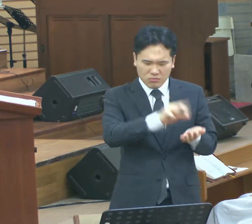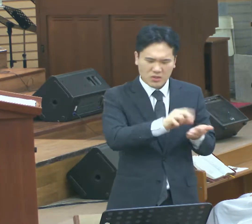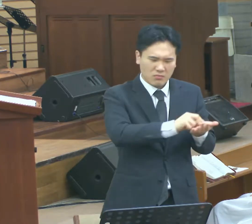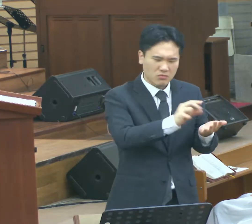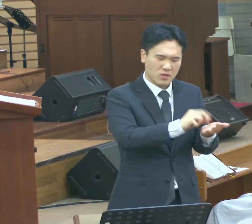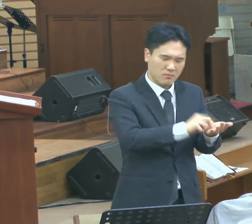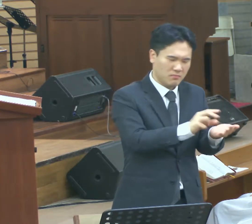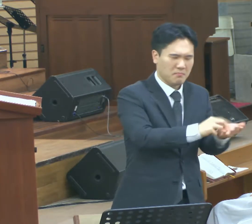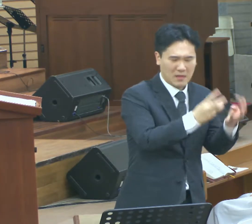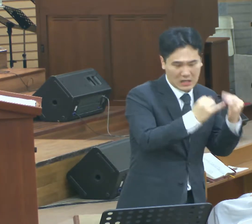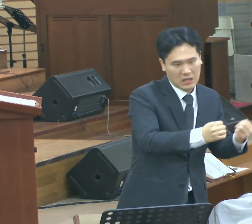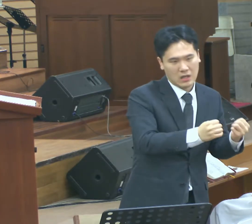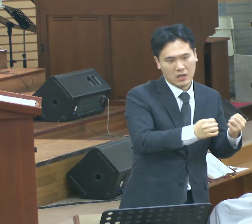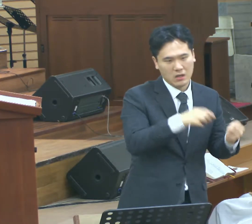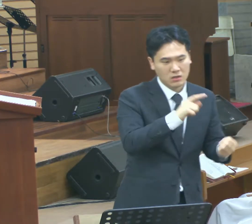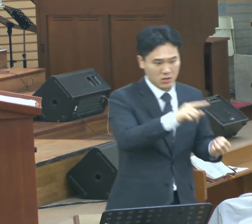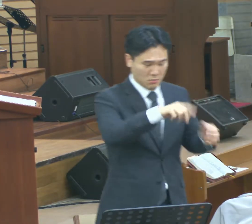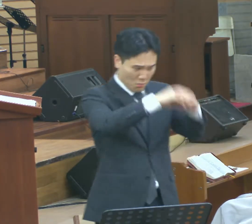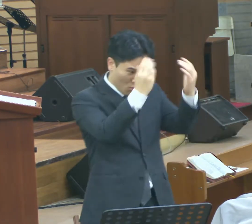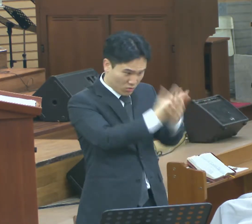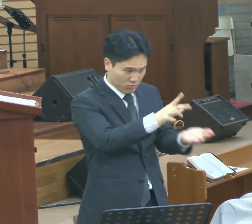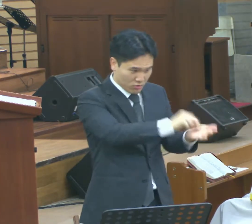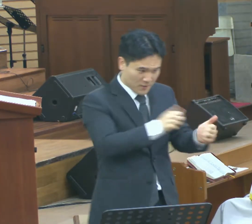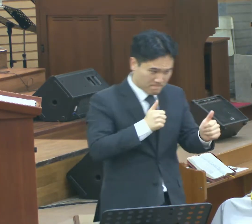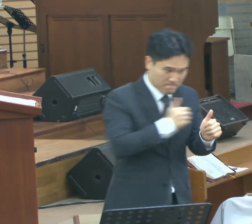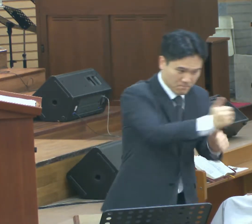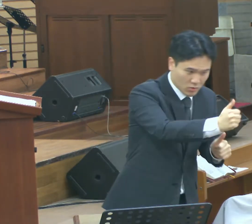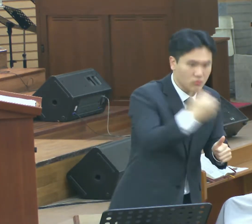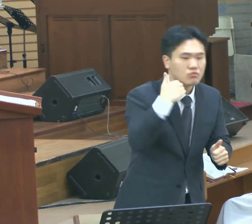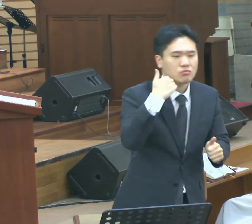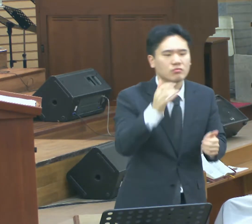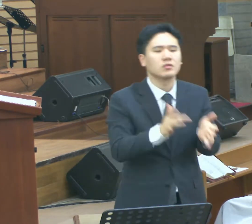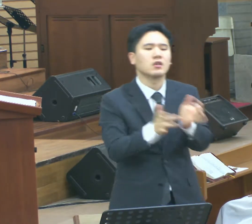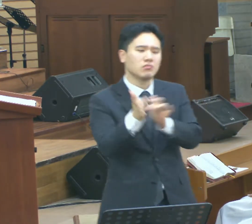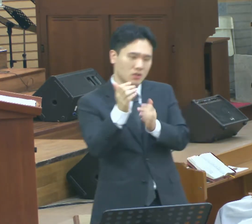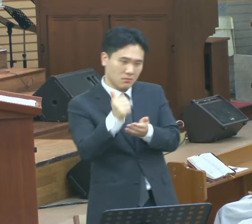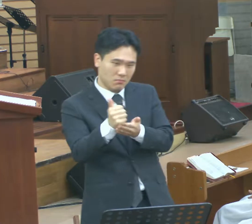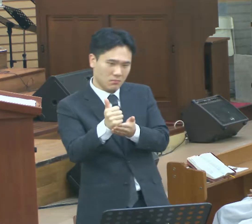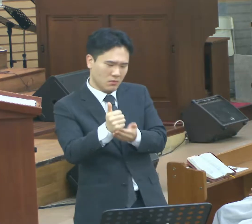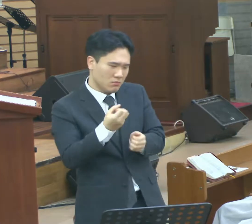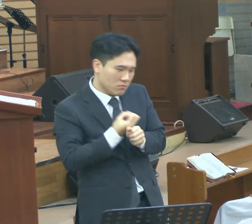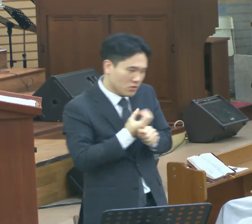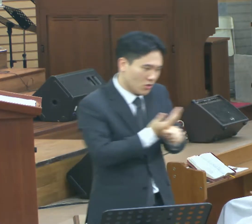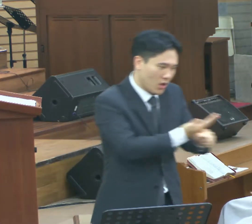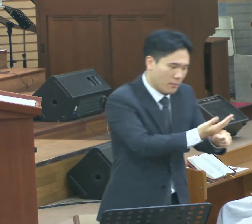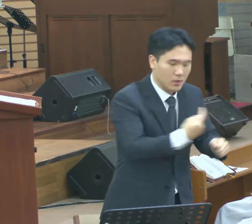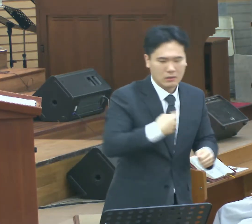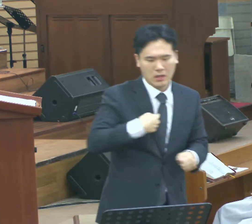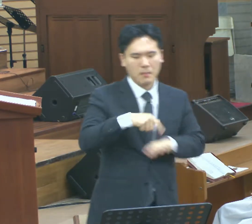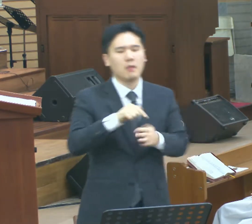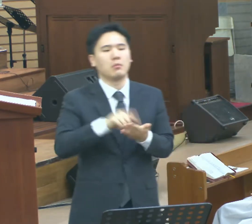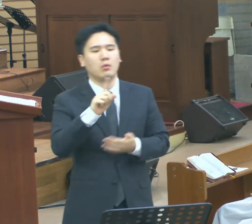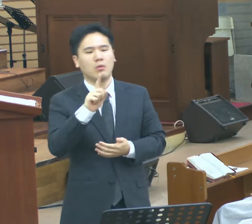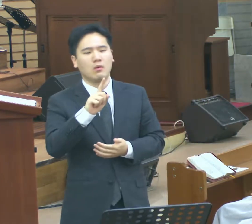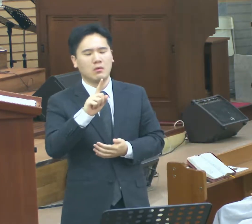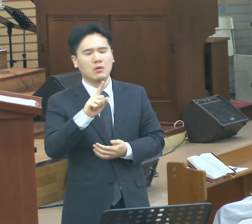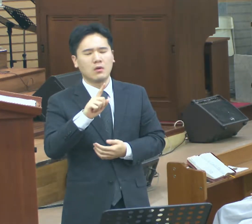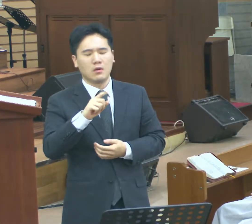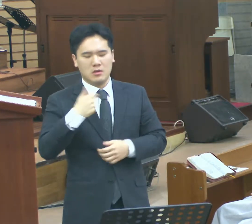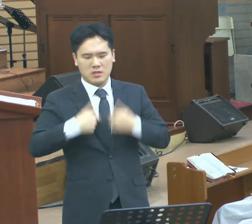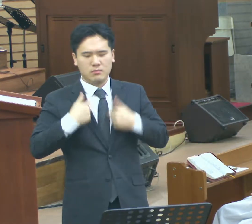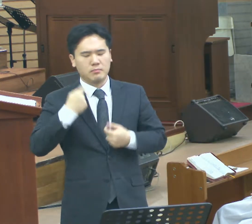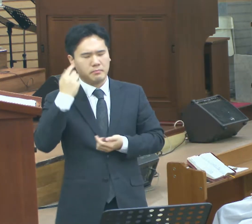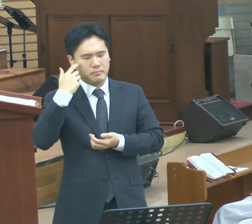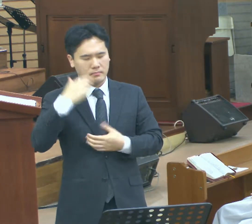그 모든 문제를 이겨내신 예수님을 전하고 나면 얼마나 감사한지 몰라요. 새해에는 하나님을 더 잘 알